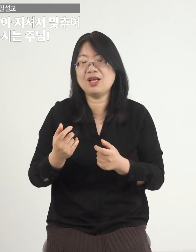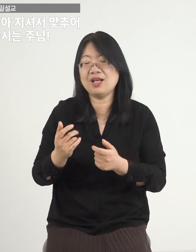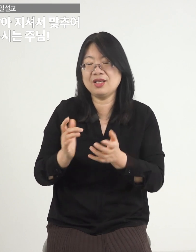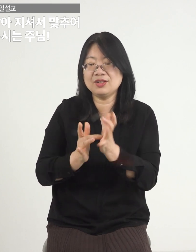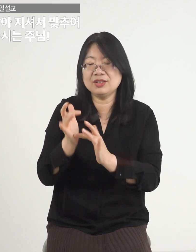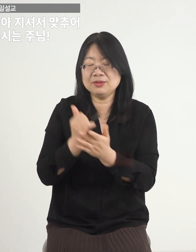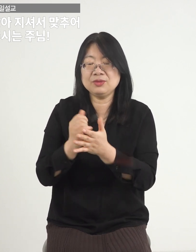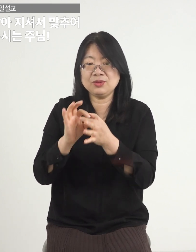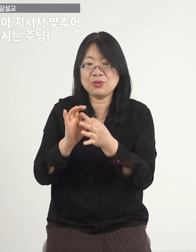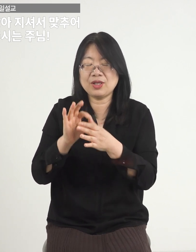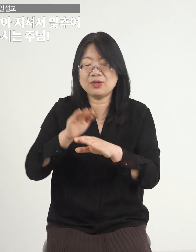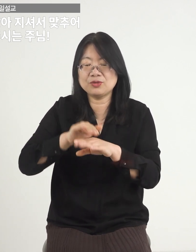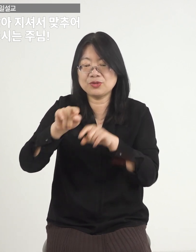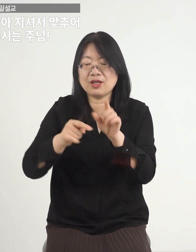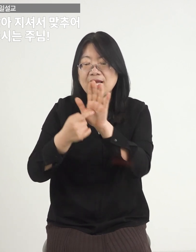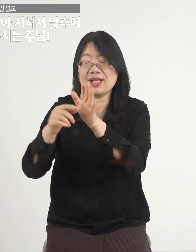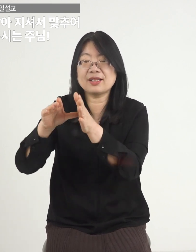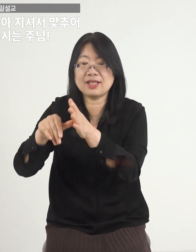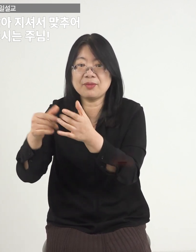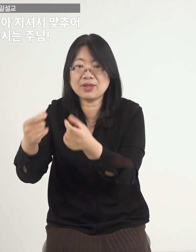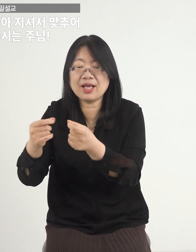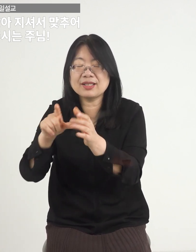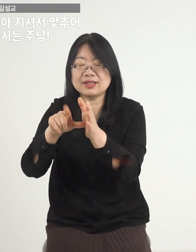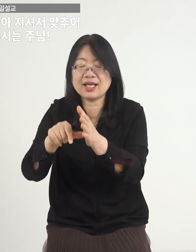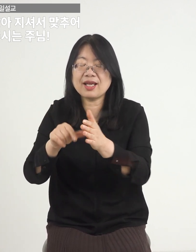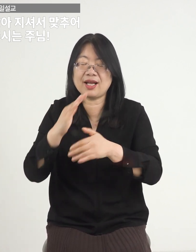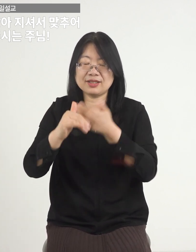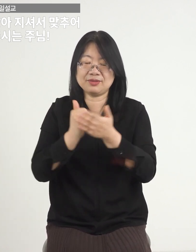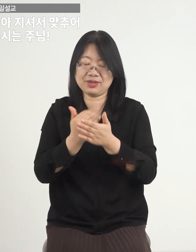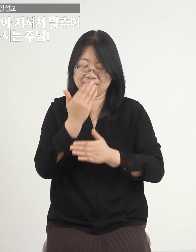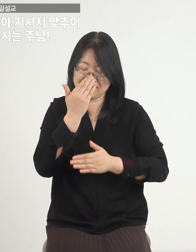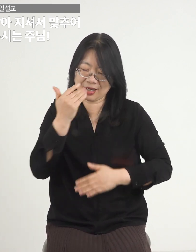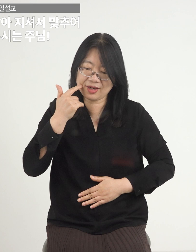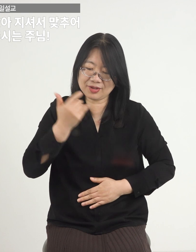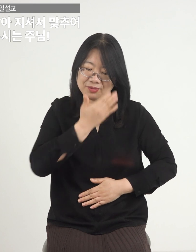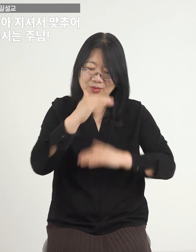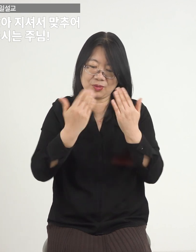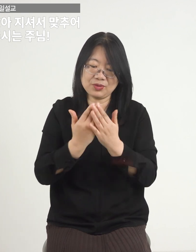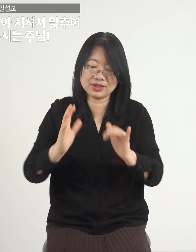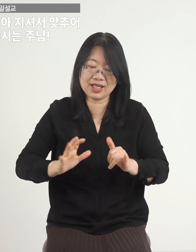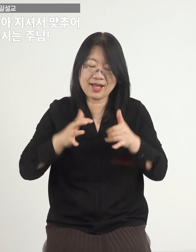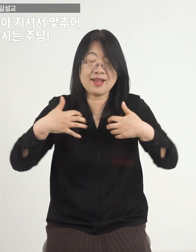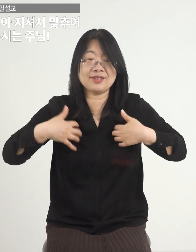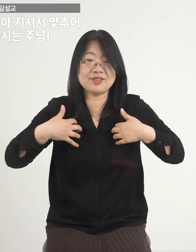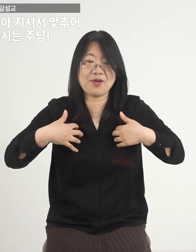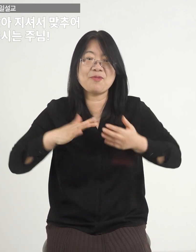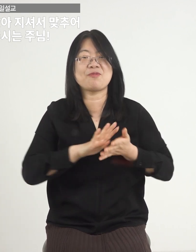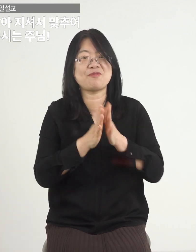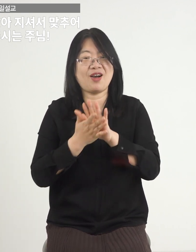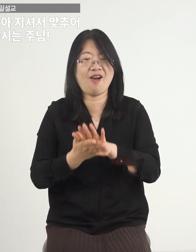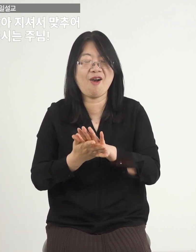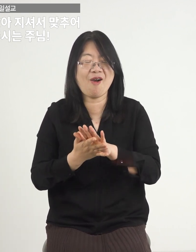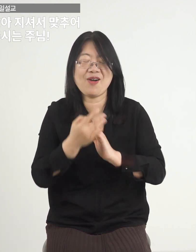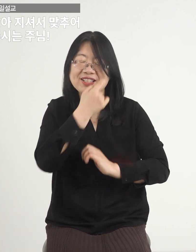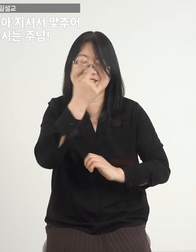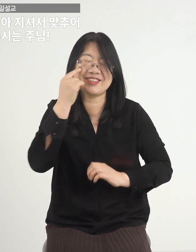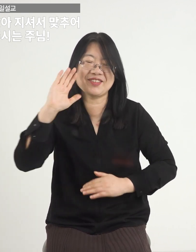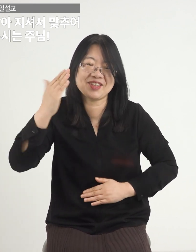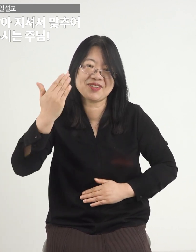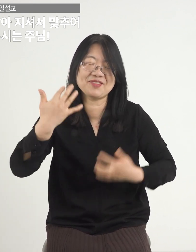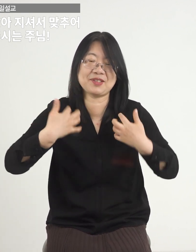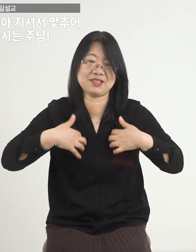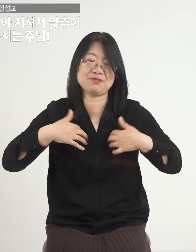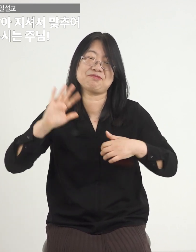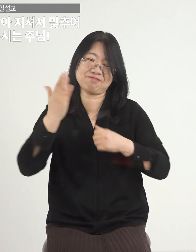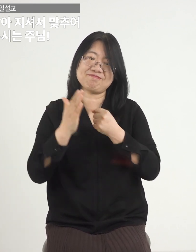바로 그때에 하나님의 선하심과 아름다움이 온 세상의 즐거움이 되고 증거가 되고